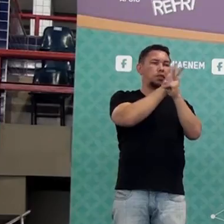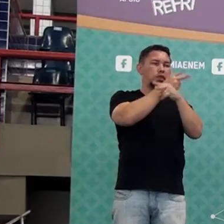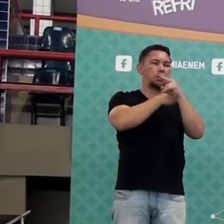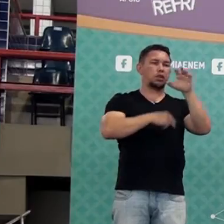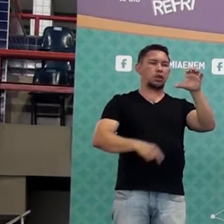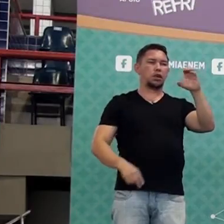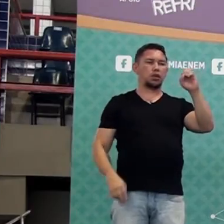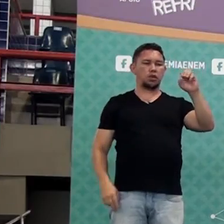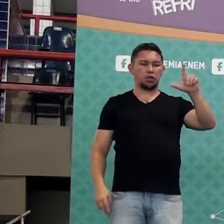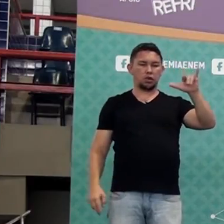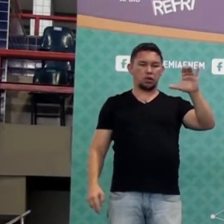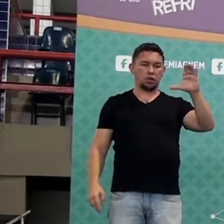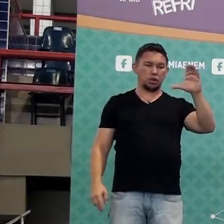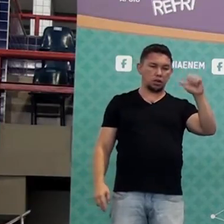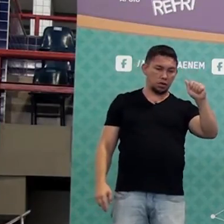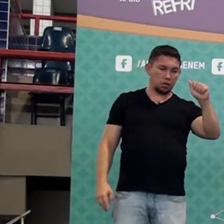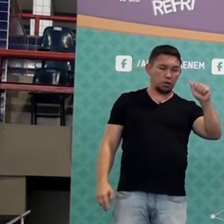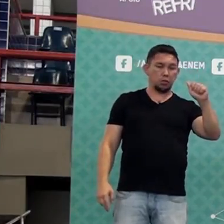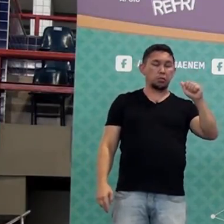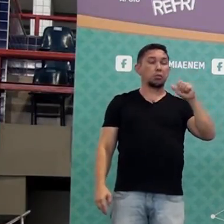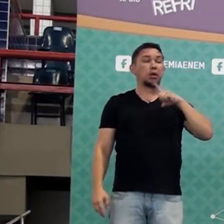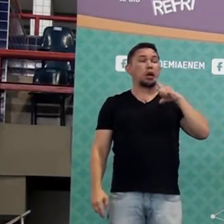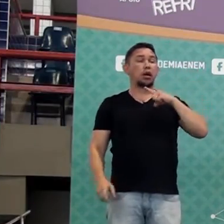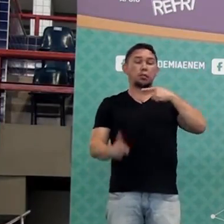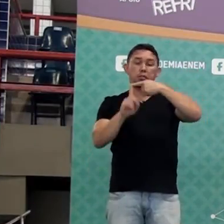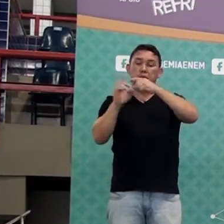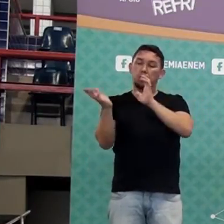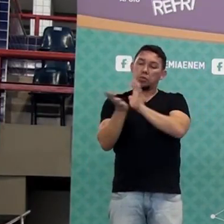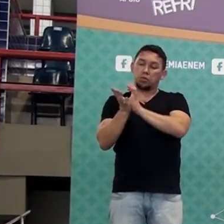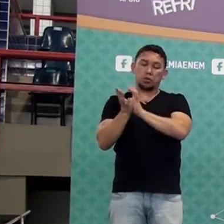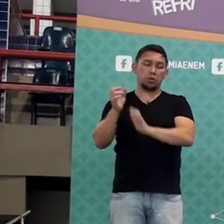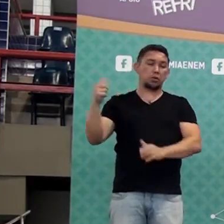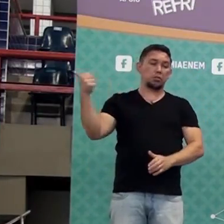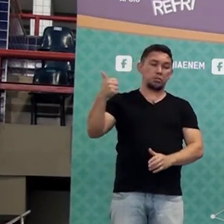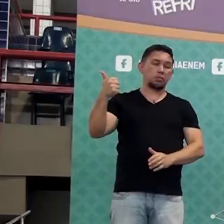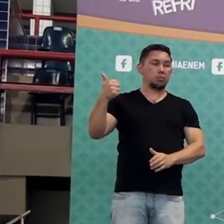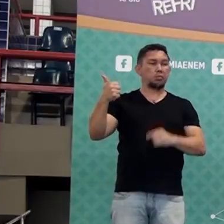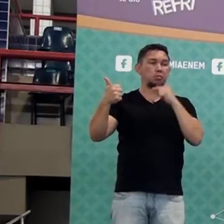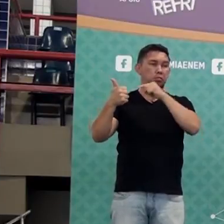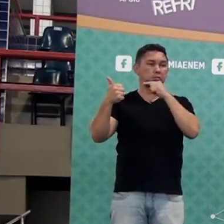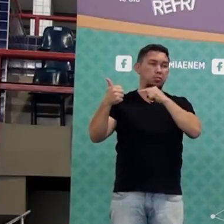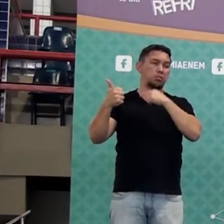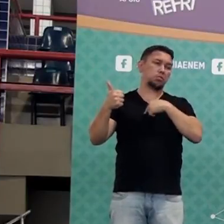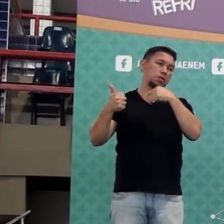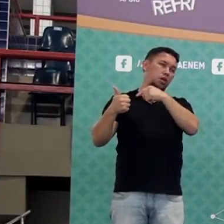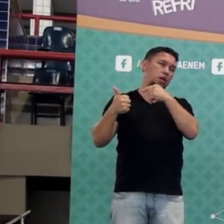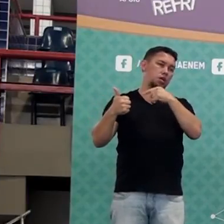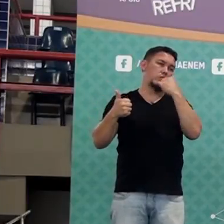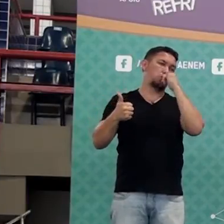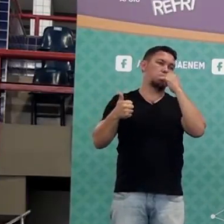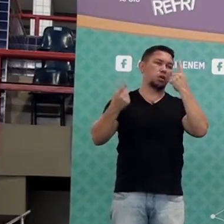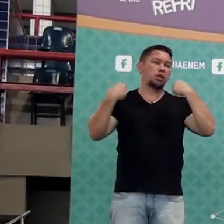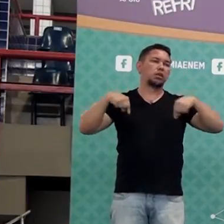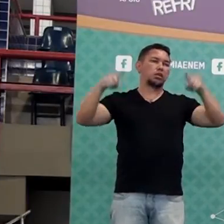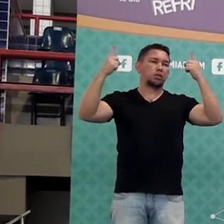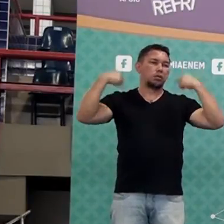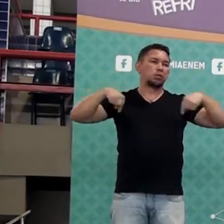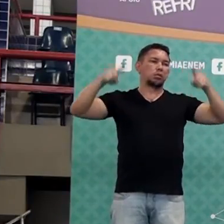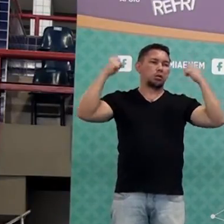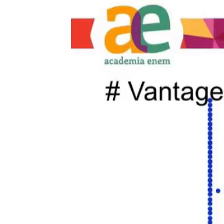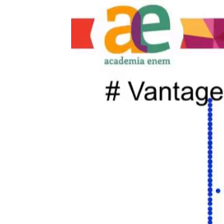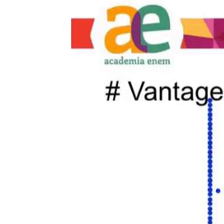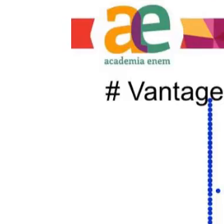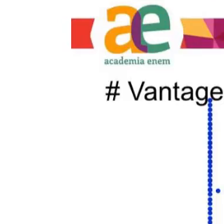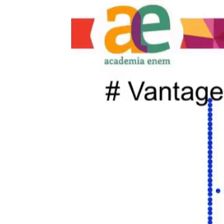tá? As principais vantagens da energia eólica. Primeiro, é uma energia totalmente renovável. É do vento, e vento não